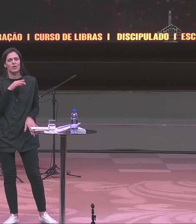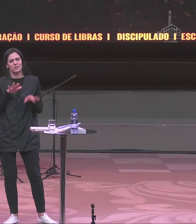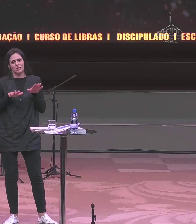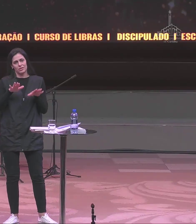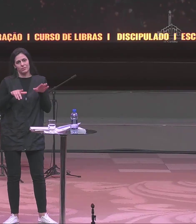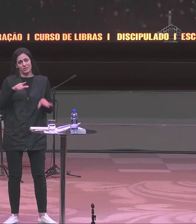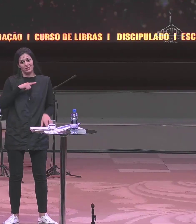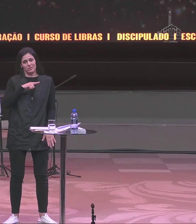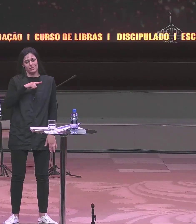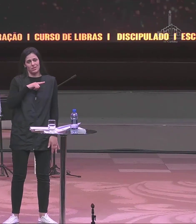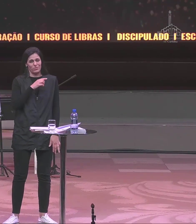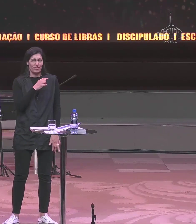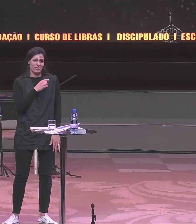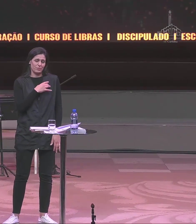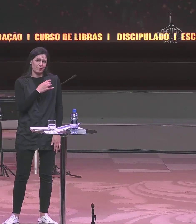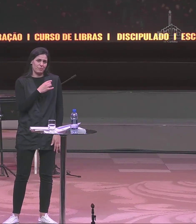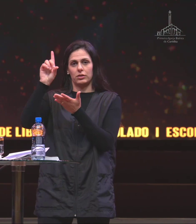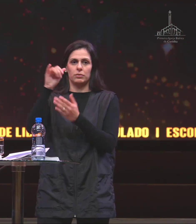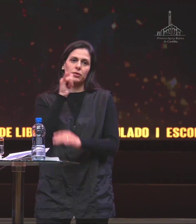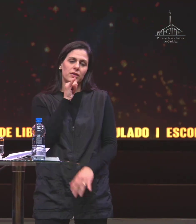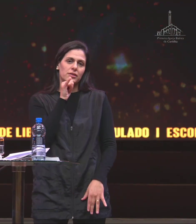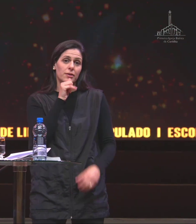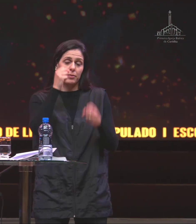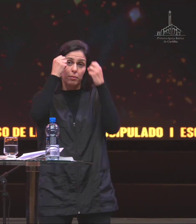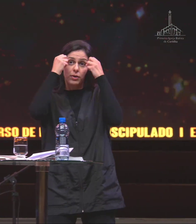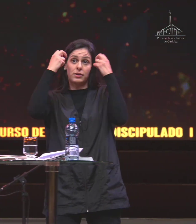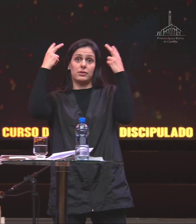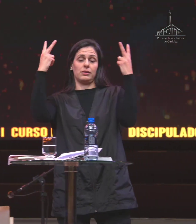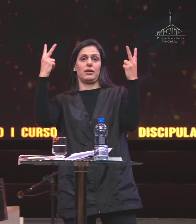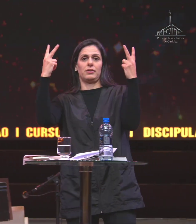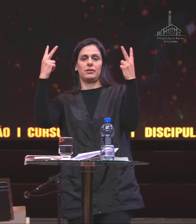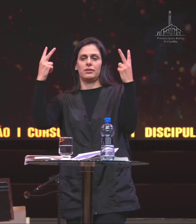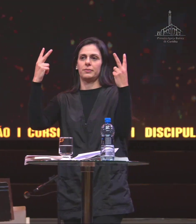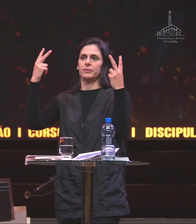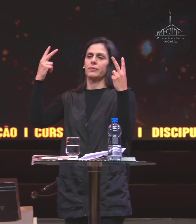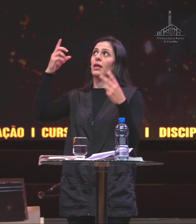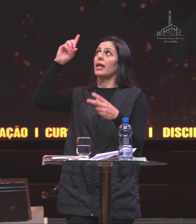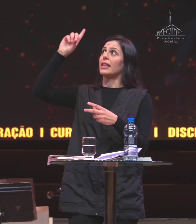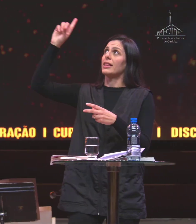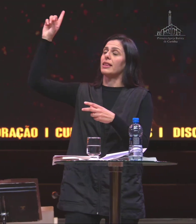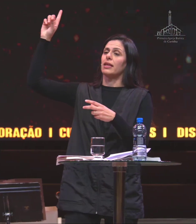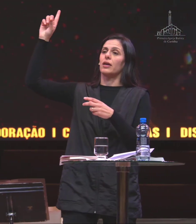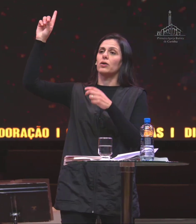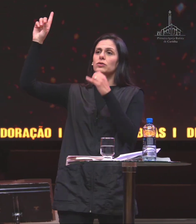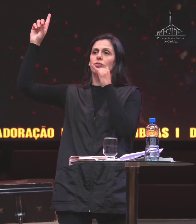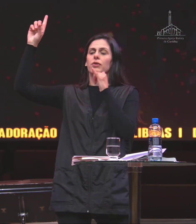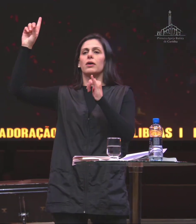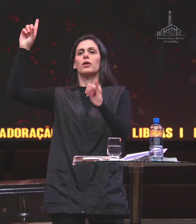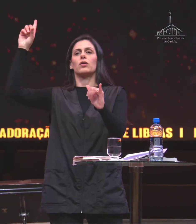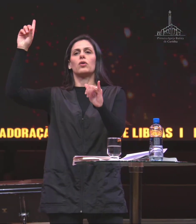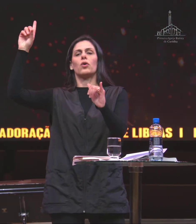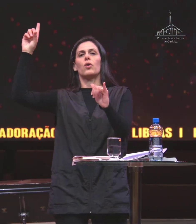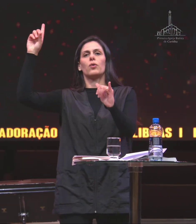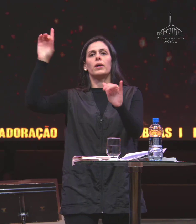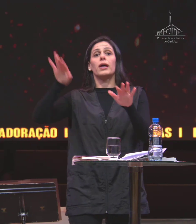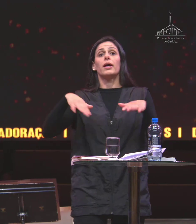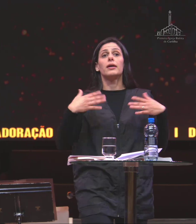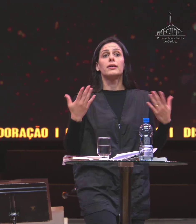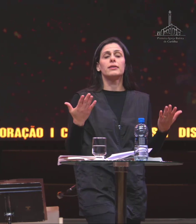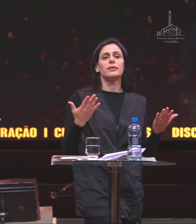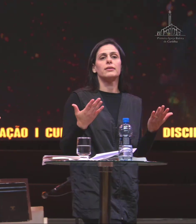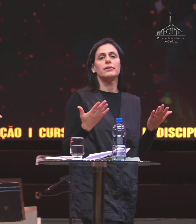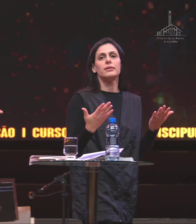Número 2. Não confie em seu próprio entendimento. Ali, Paulo fala no